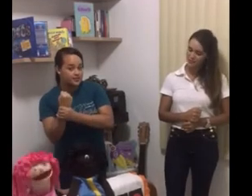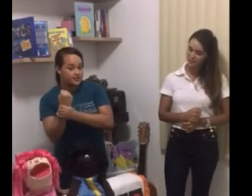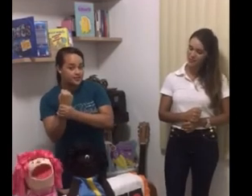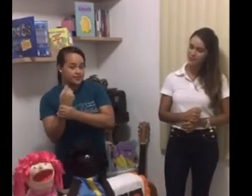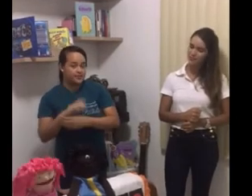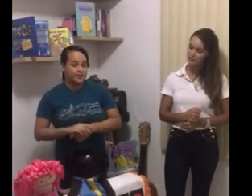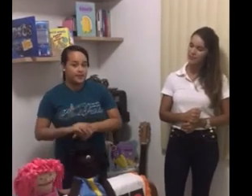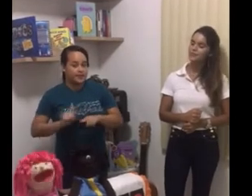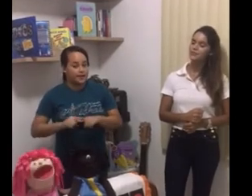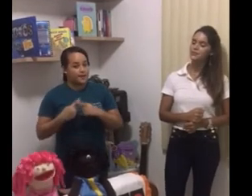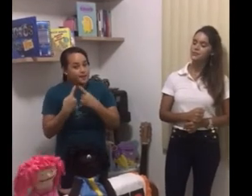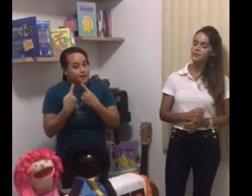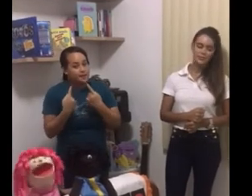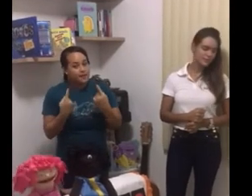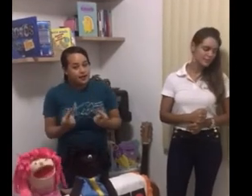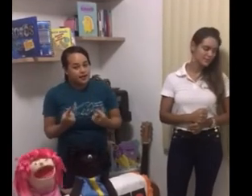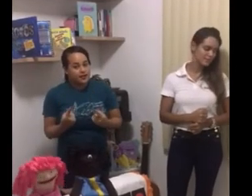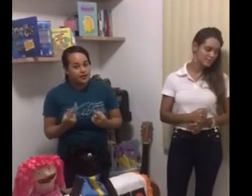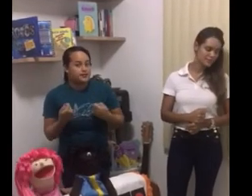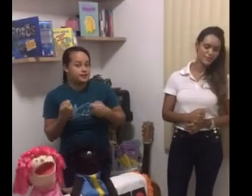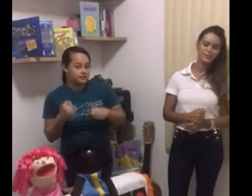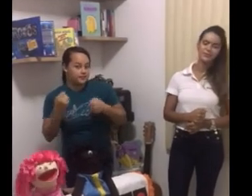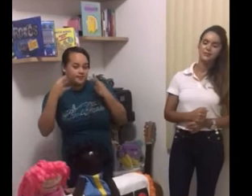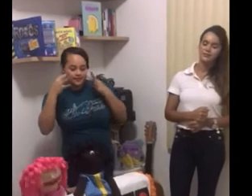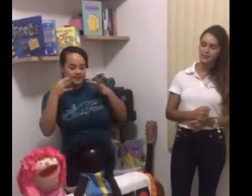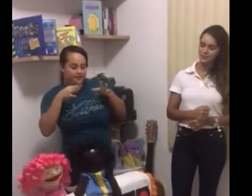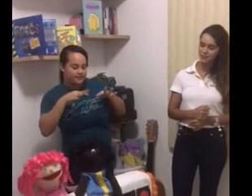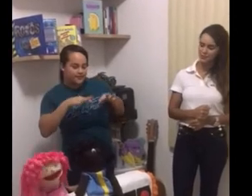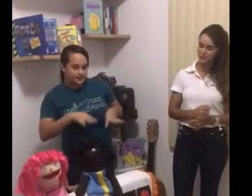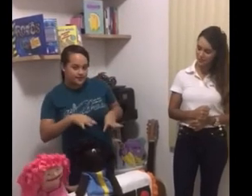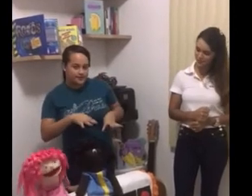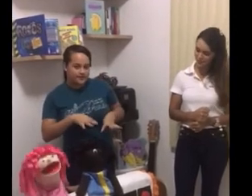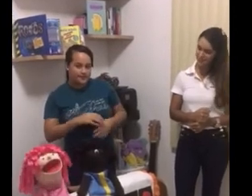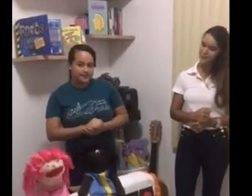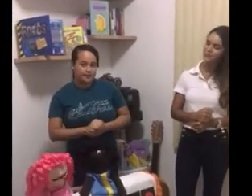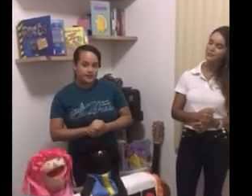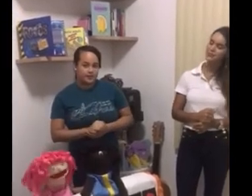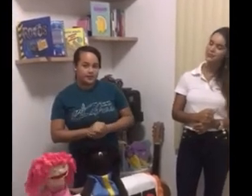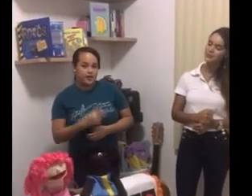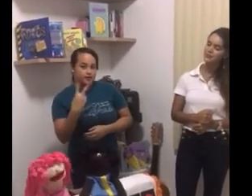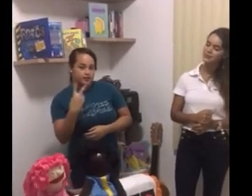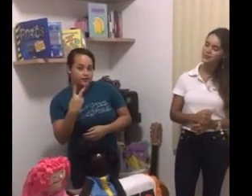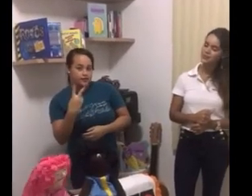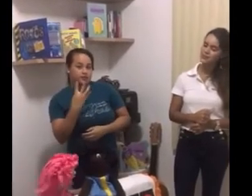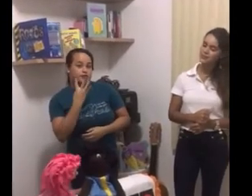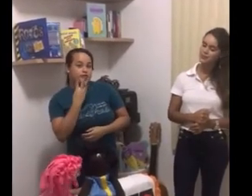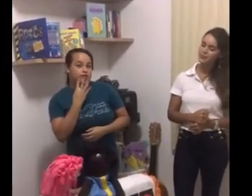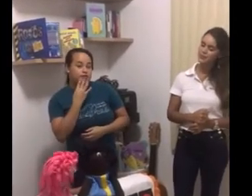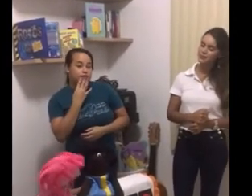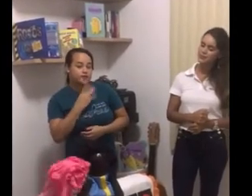ele. Mas temos que prestar bastante atenção aos dois